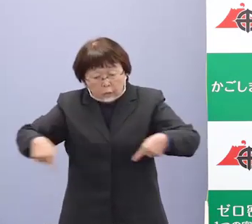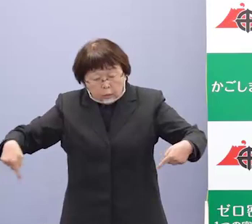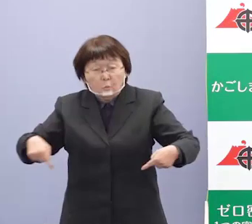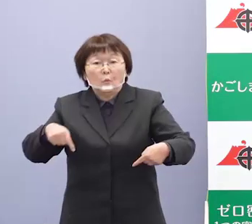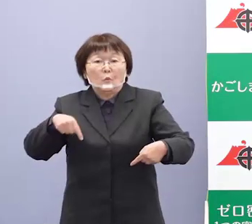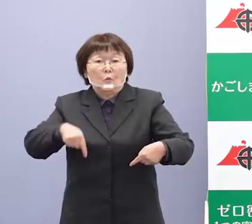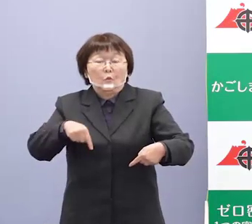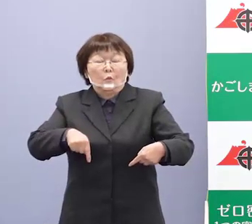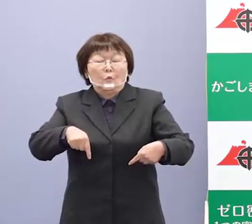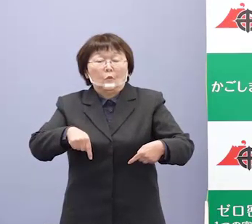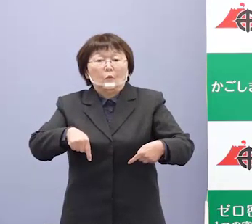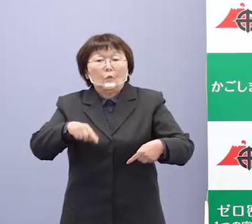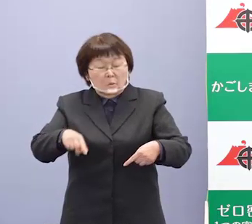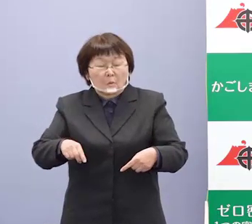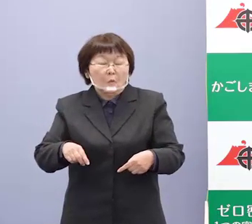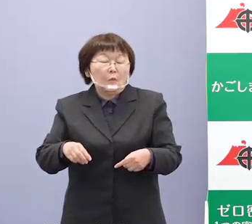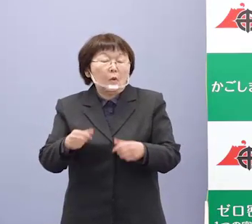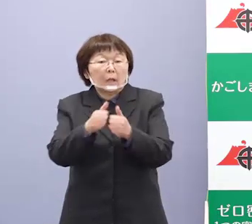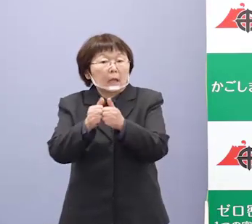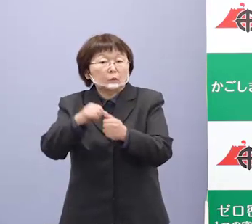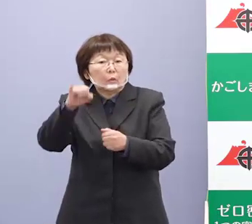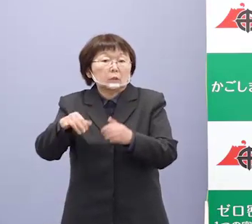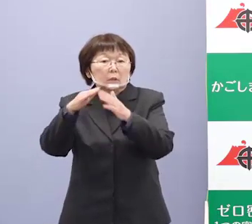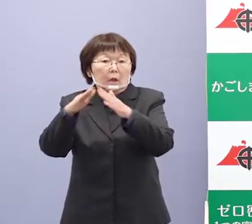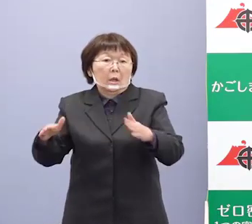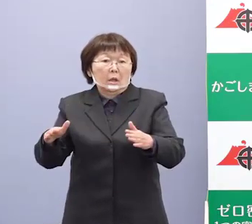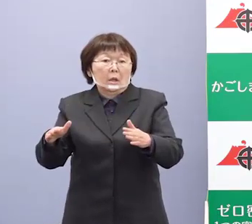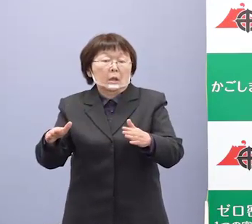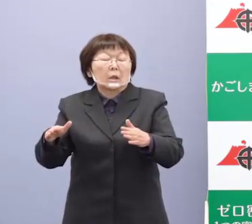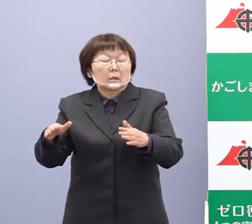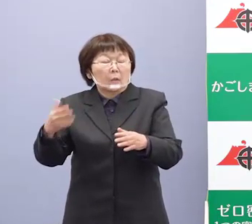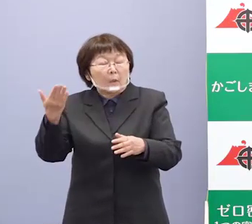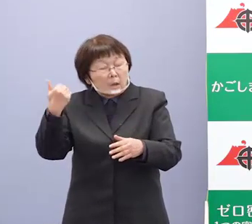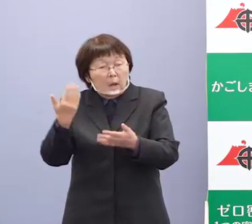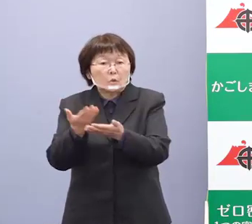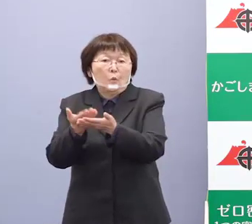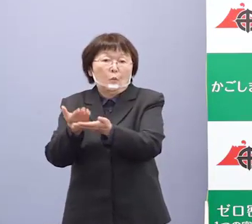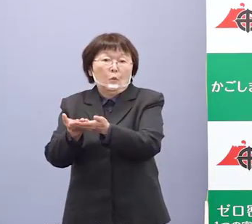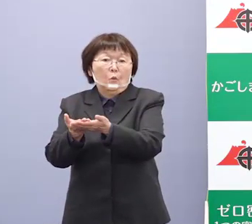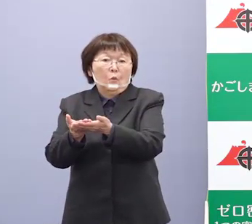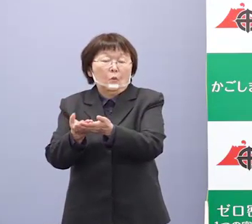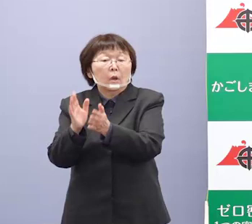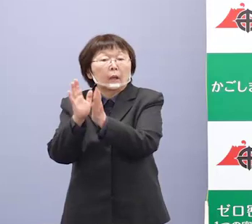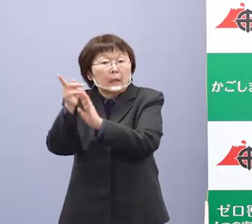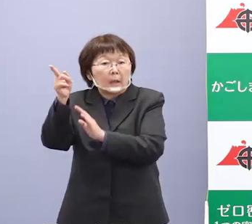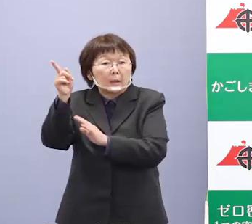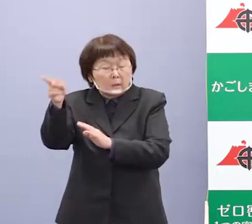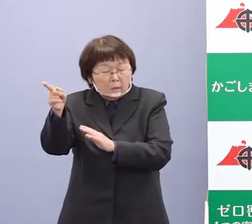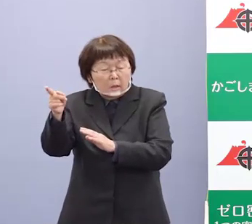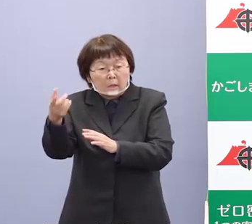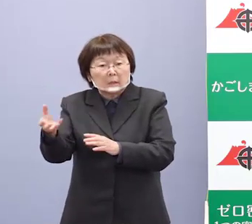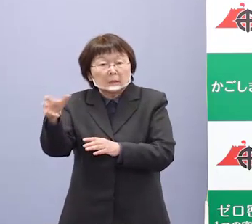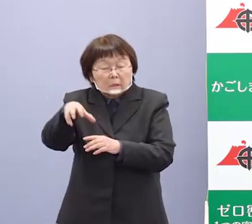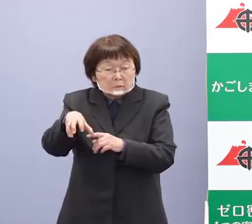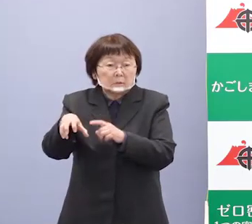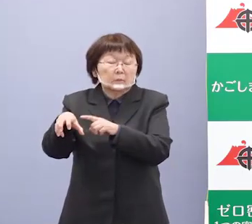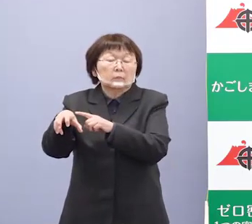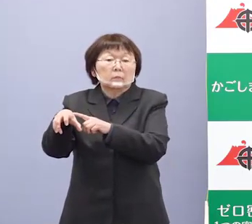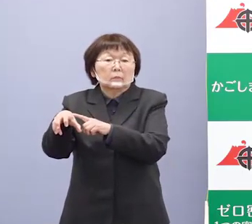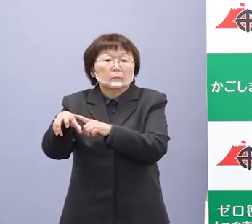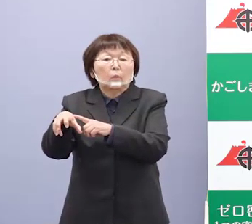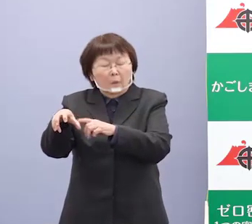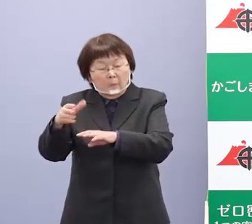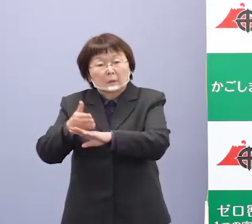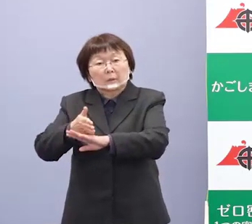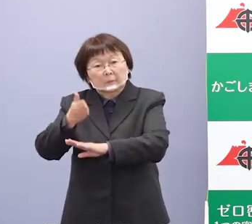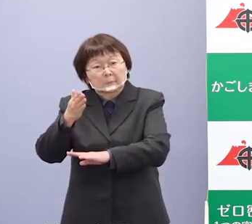ということで、この検討委員会の設置について従前より要望をしてまいりましたし、また県の方でも設置をしていただいたことに感謝した